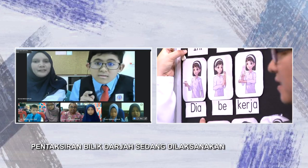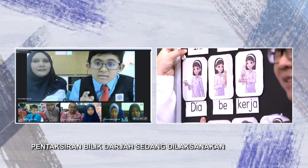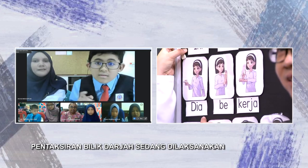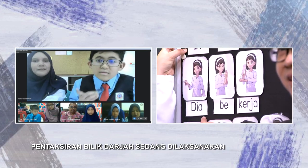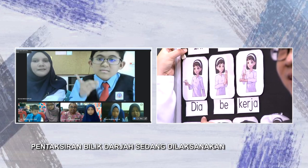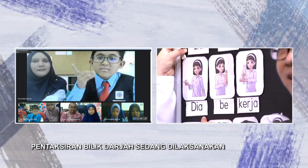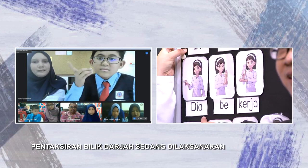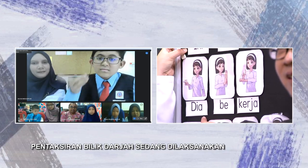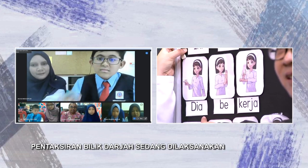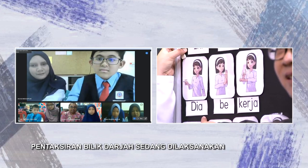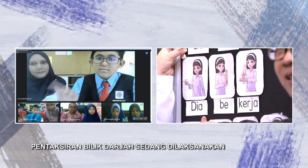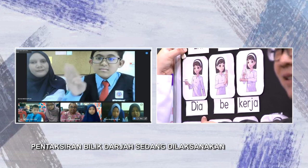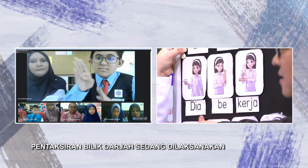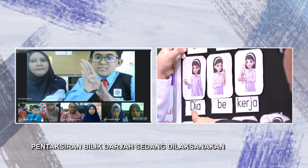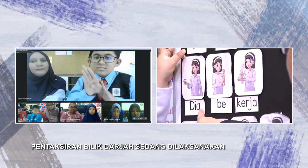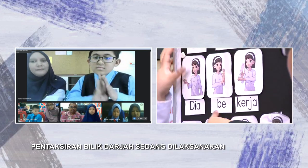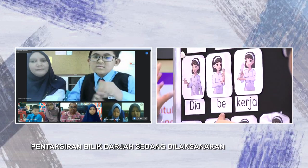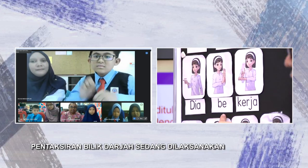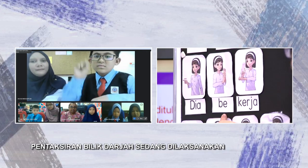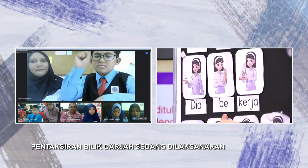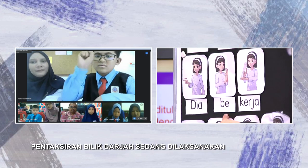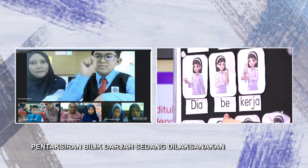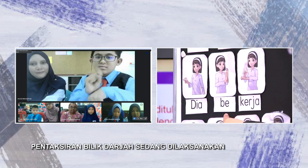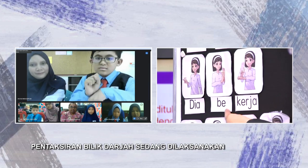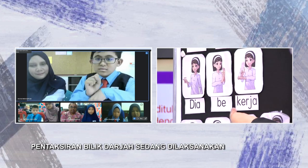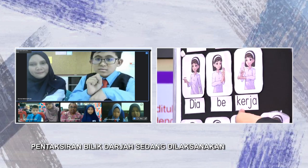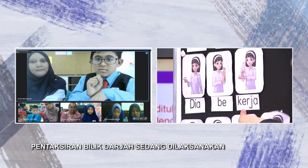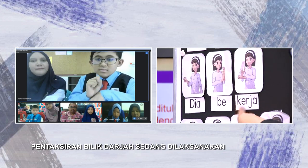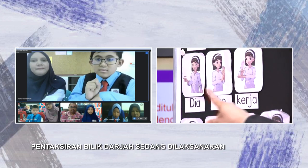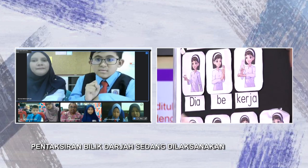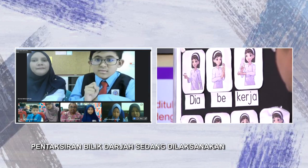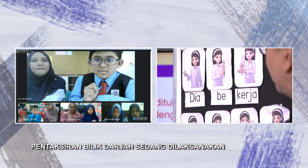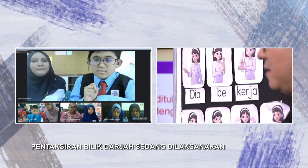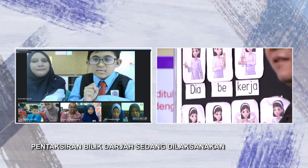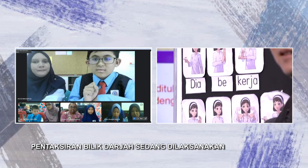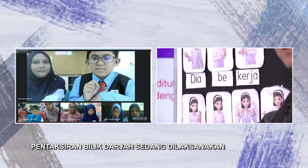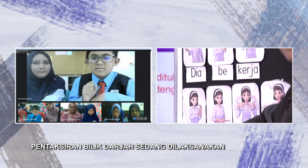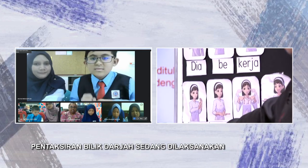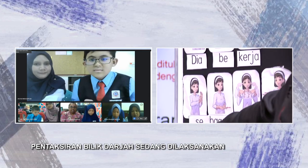Dia. Dia. Okey. Bekerja.